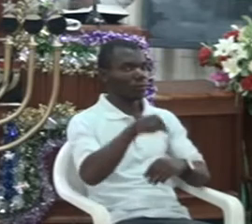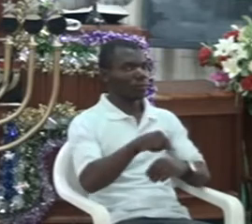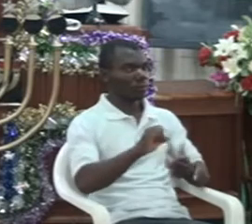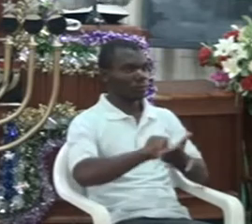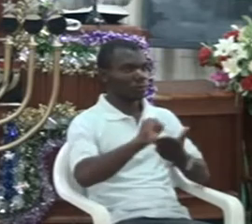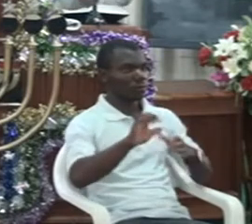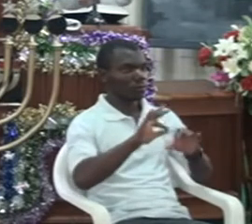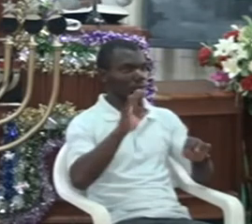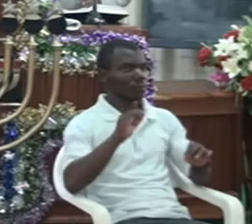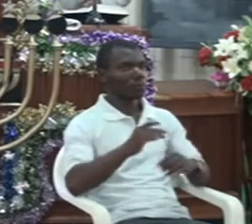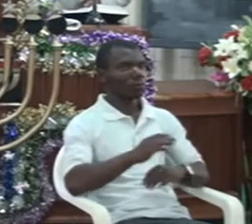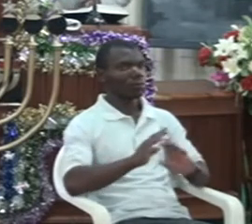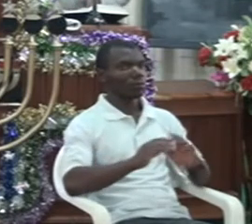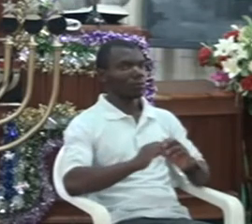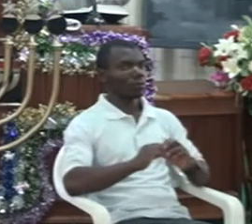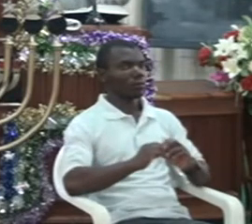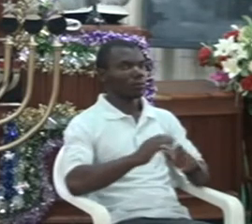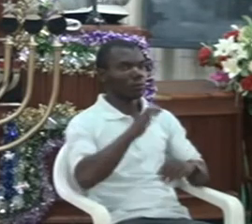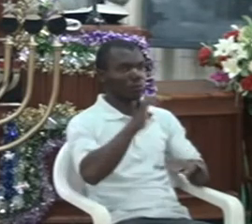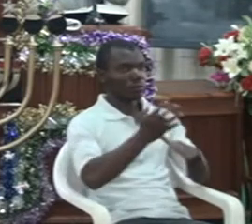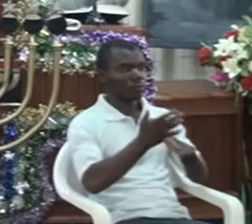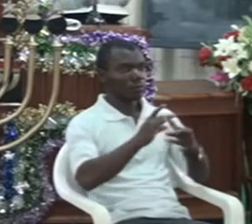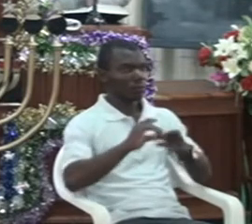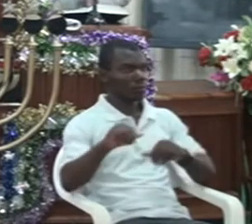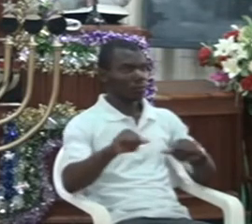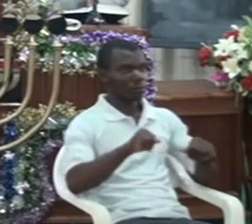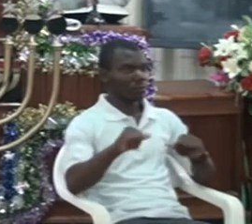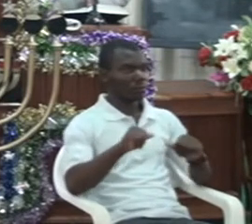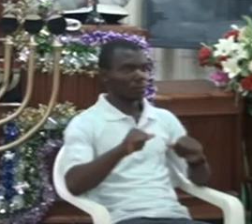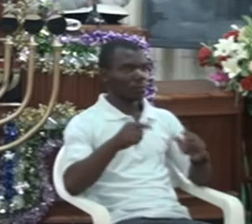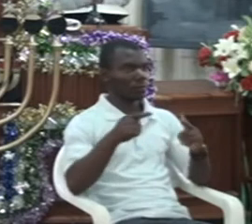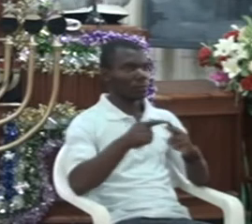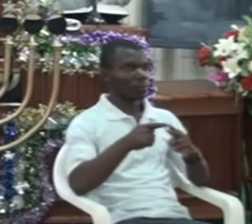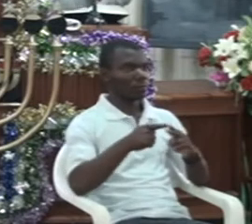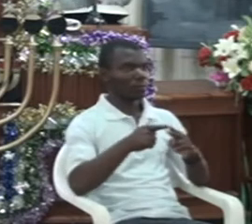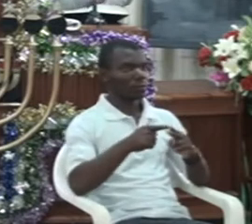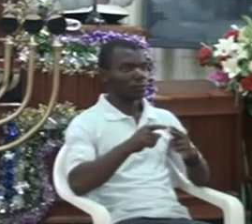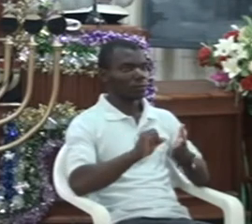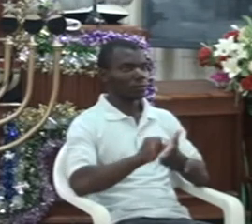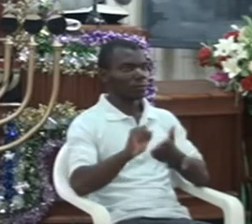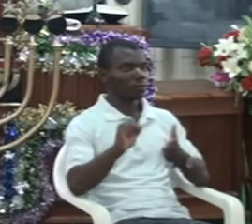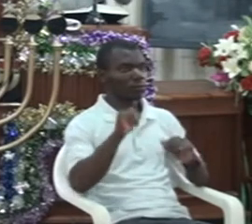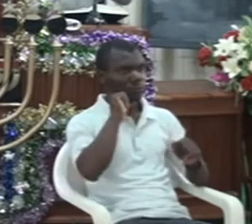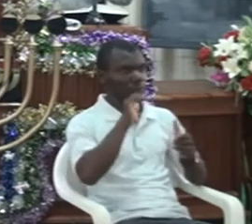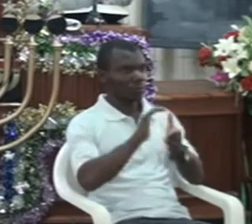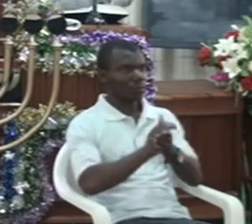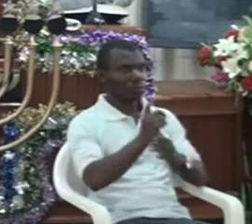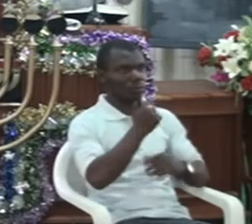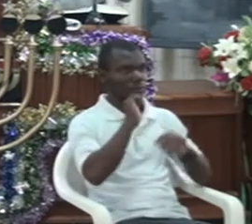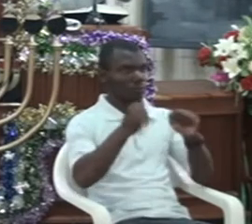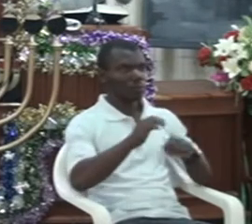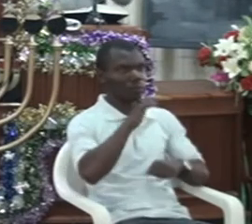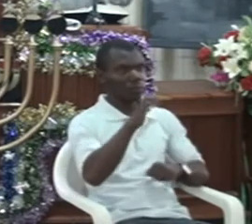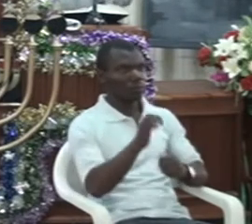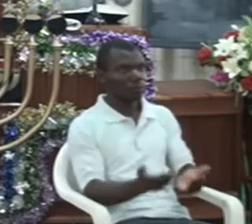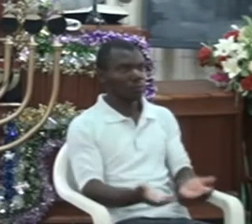Les œuvres que le Saint-Esprit est en train d'accomplir au sein de l'épouse qui doit être enlevée. Ndani